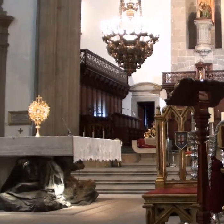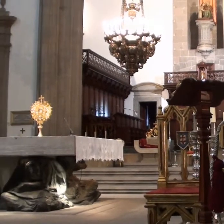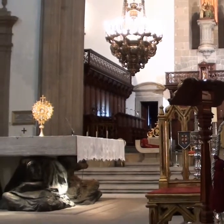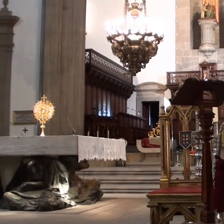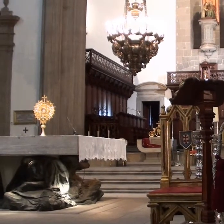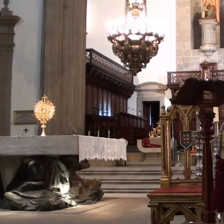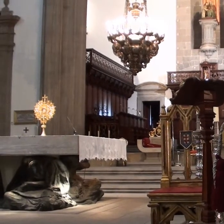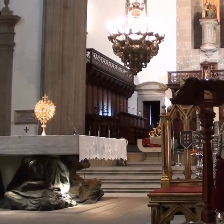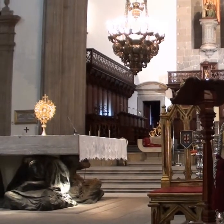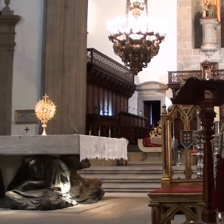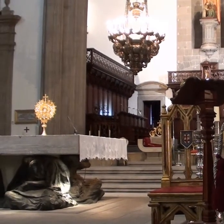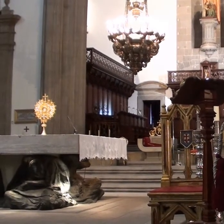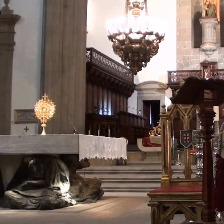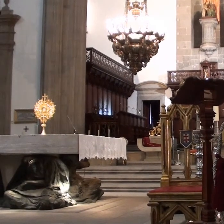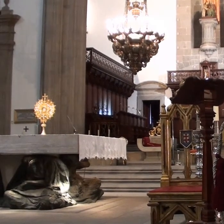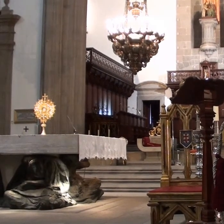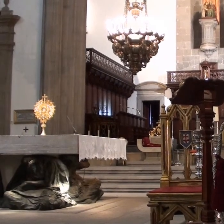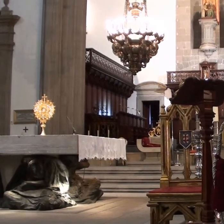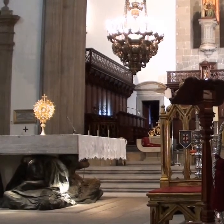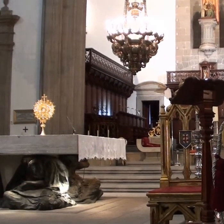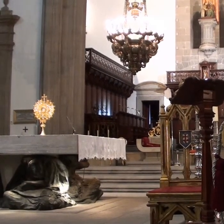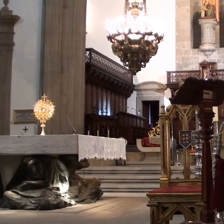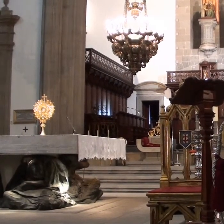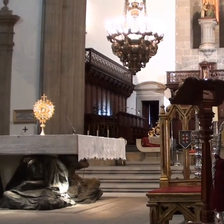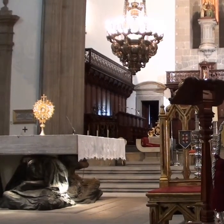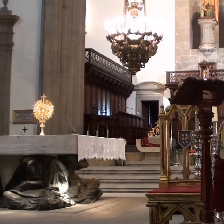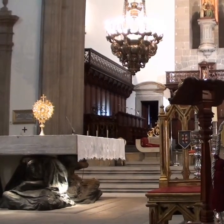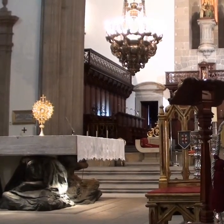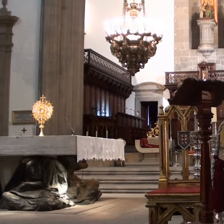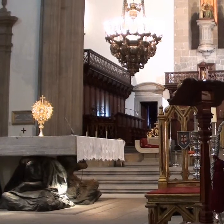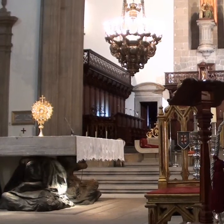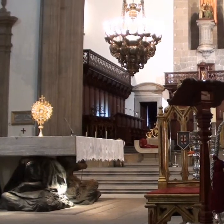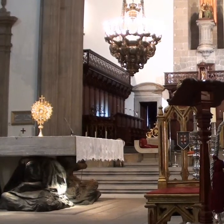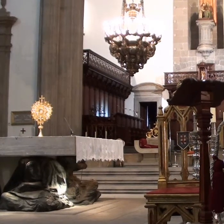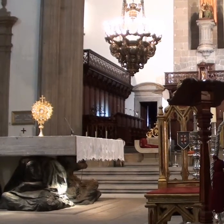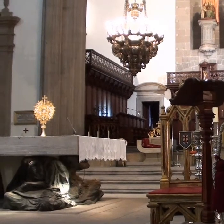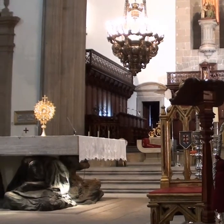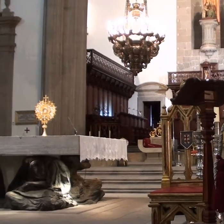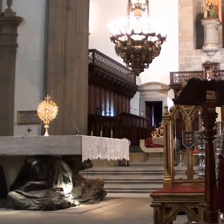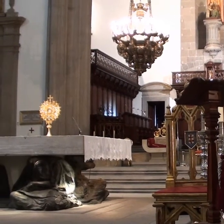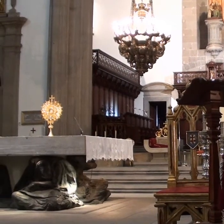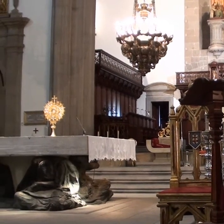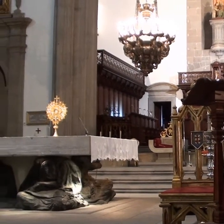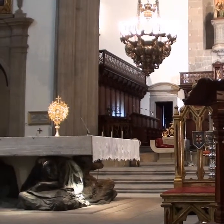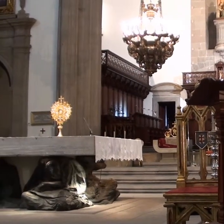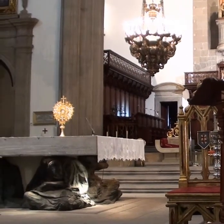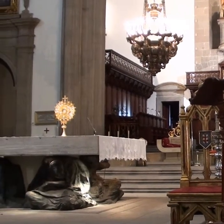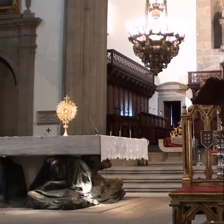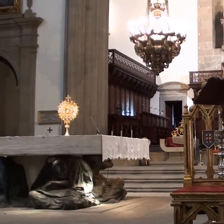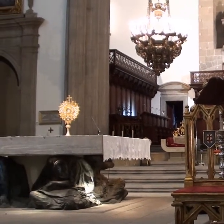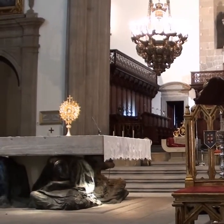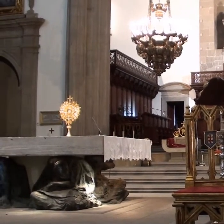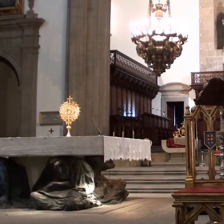ante él presentamos las carencias de nuestra sociedad de nuestra